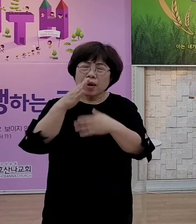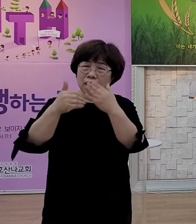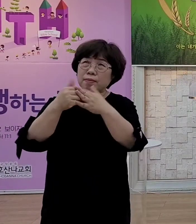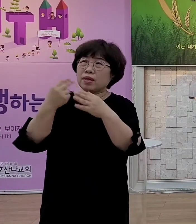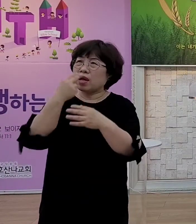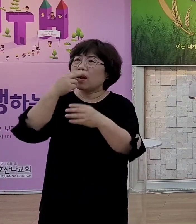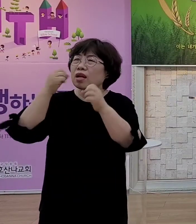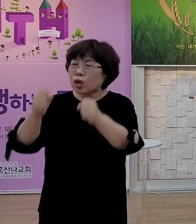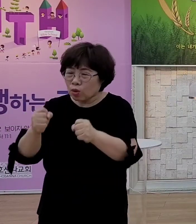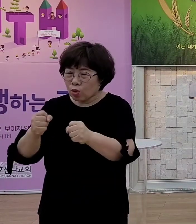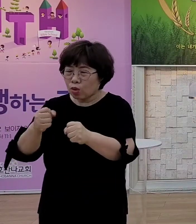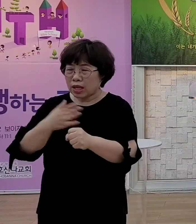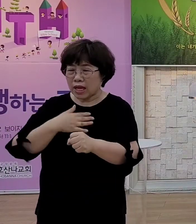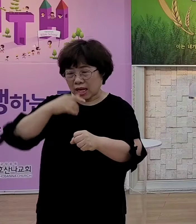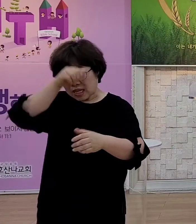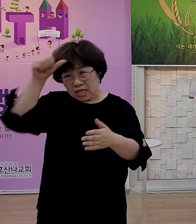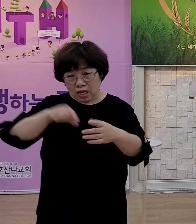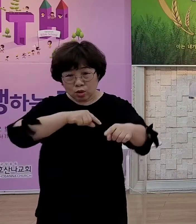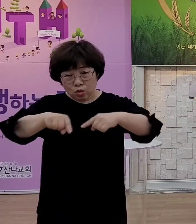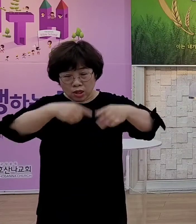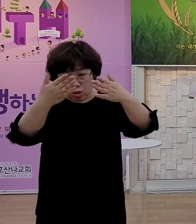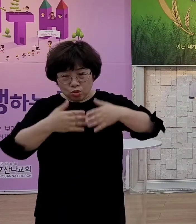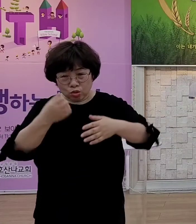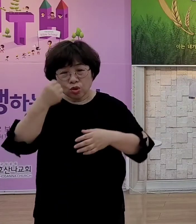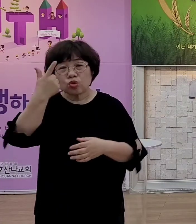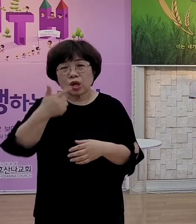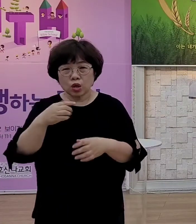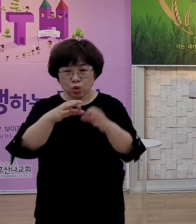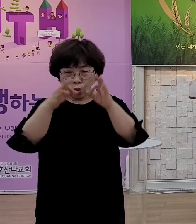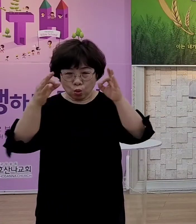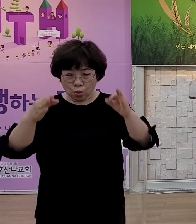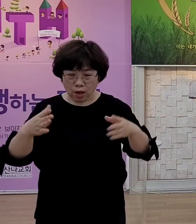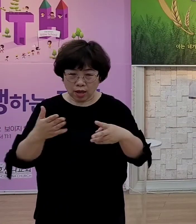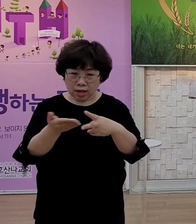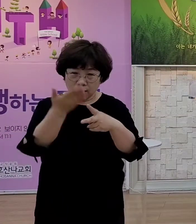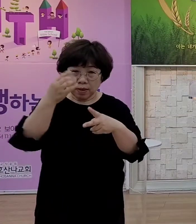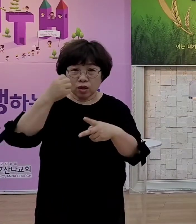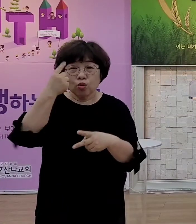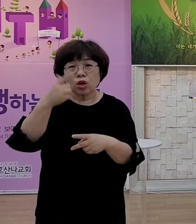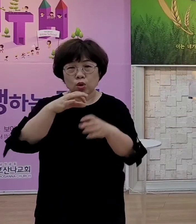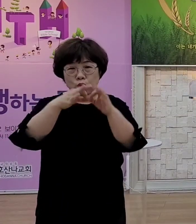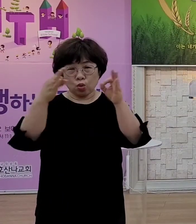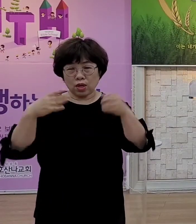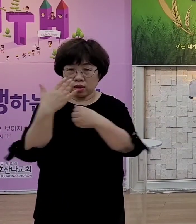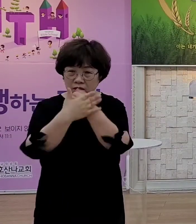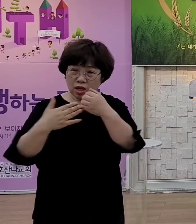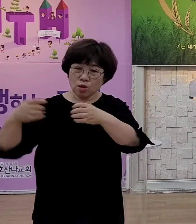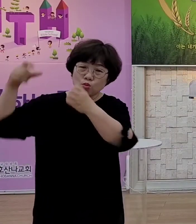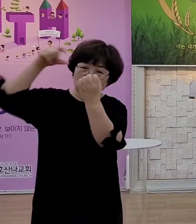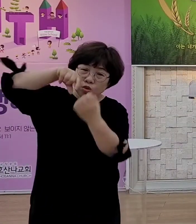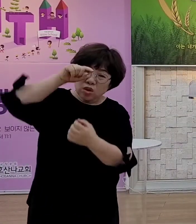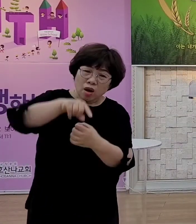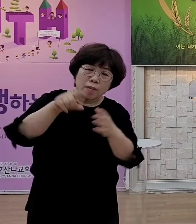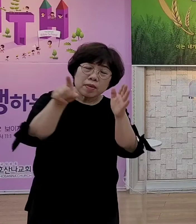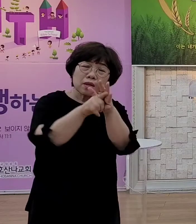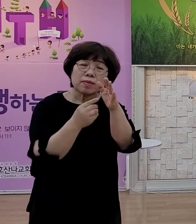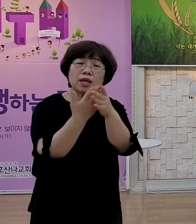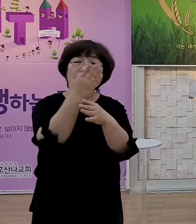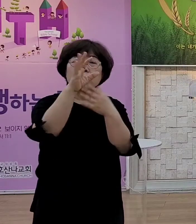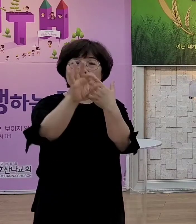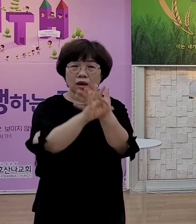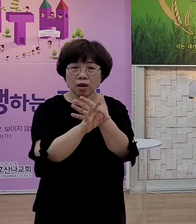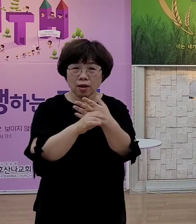인생을 주관하셨고 이 6개월도 나와 동행하시고 은혜를 부어주셨다. 여러분, 이게 믿어진다면 여러분, 이